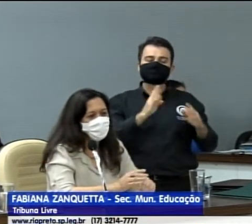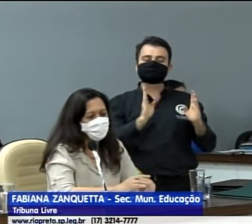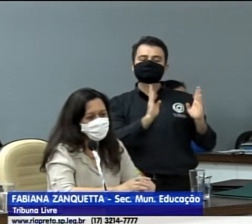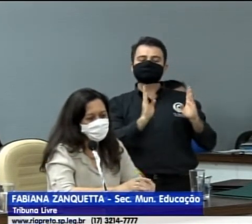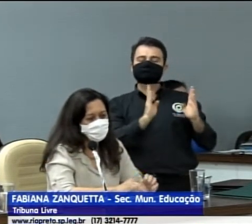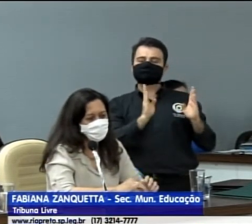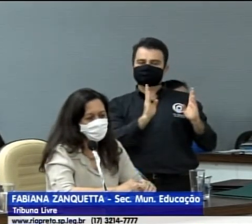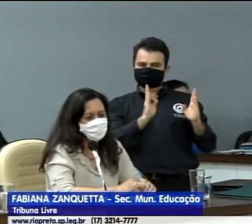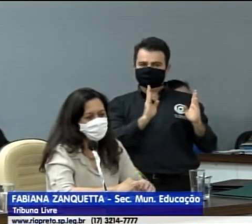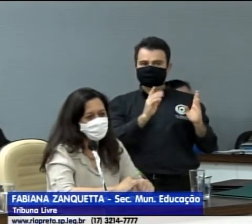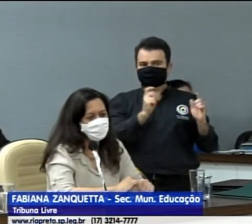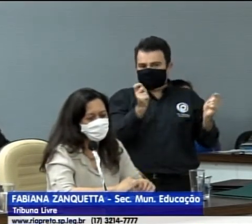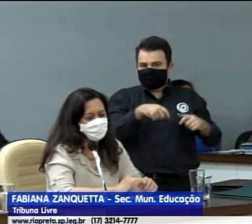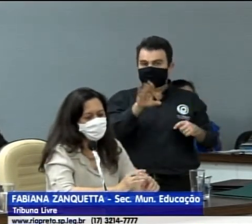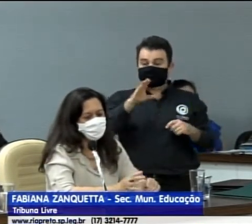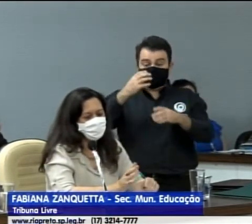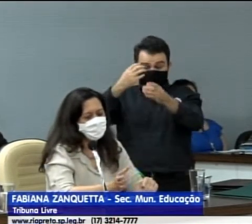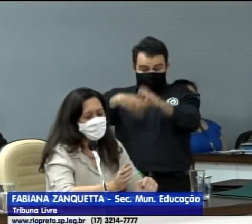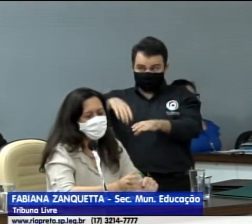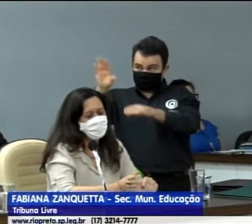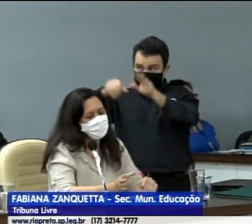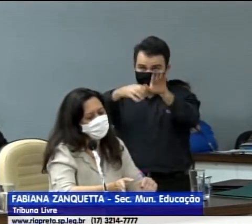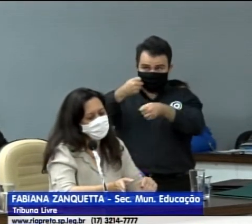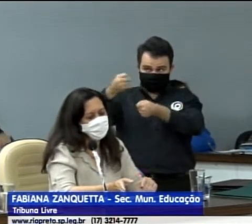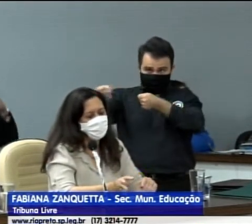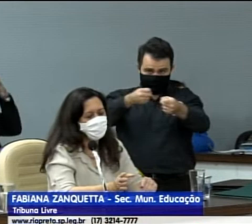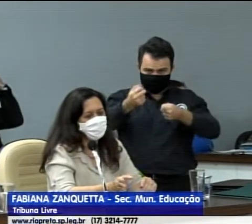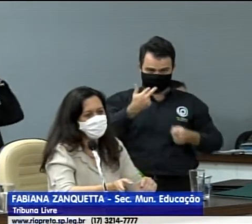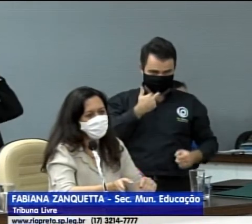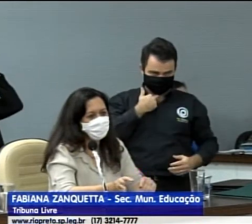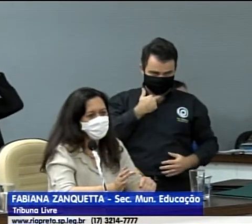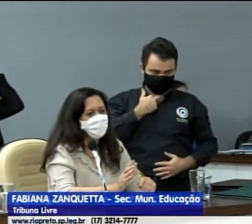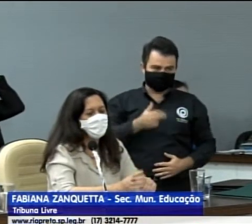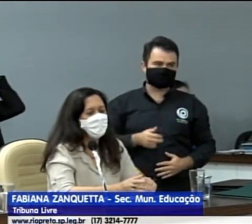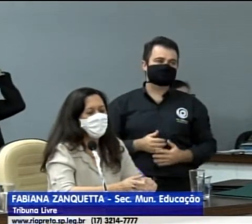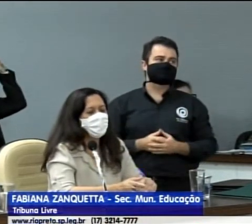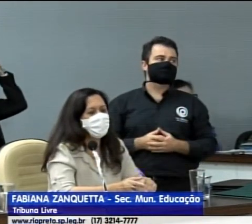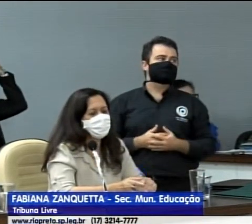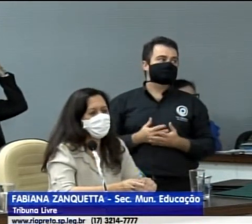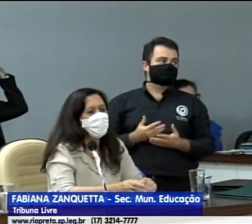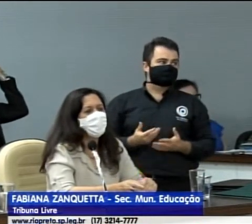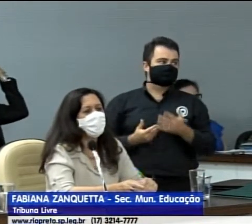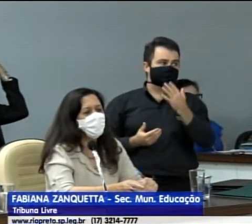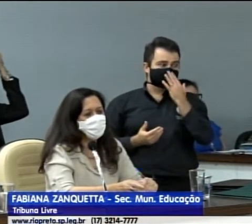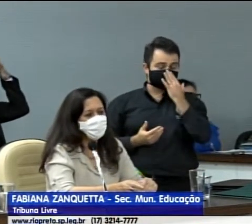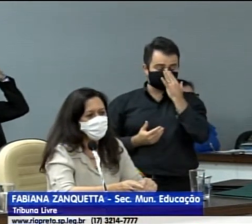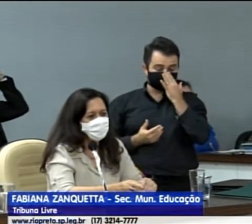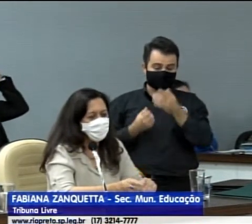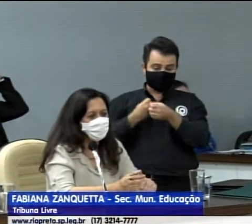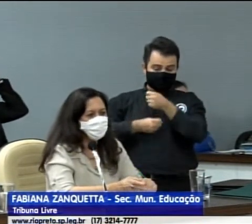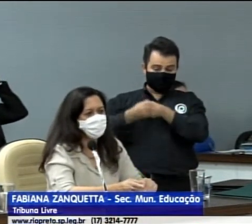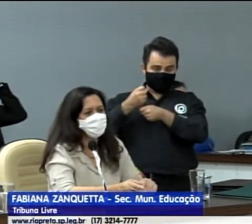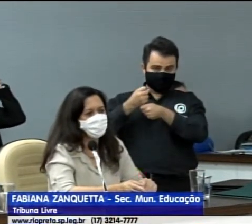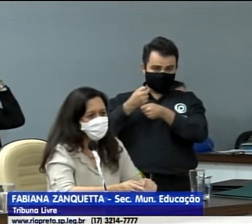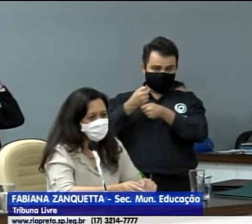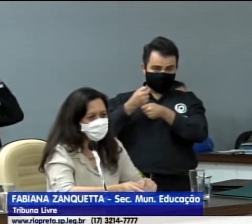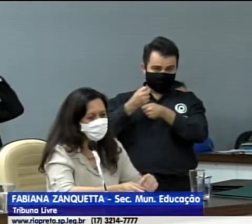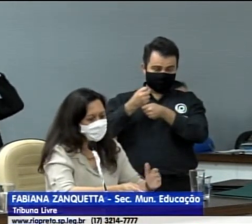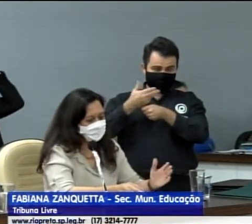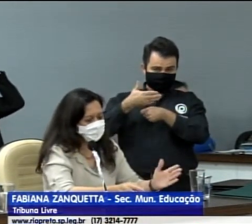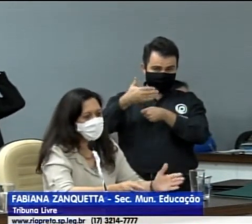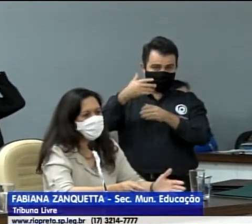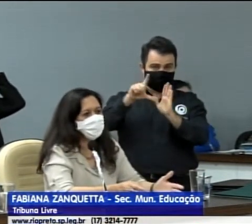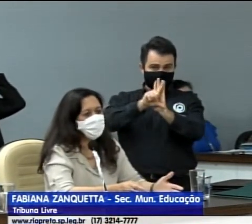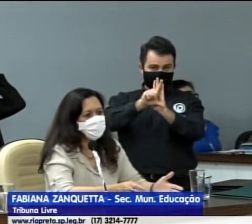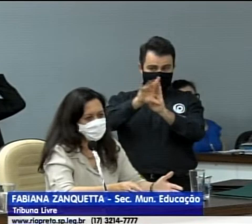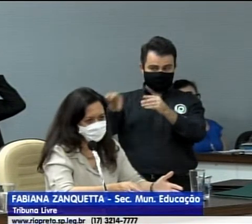concurso, ele tem vigência ele até janeiro do ano passado. Quando saiu a lei complementar, ele foi suspenso. Então, ele